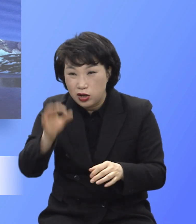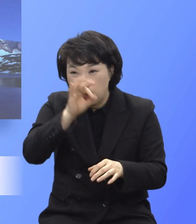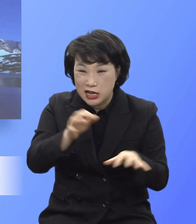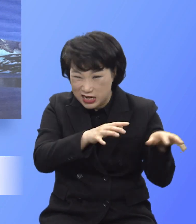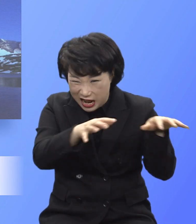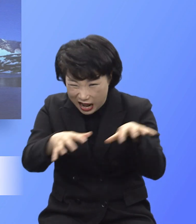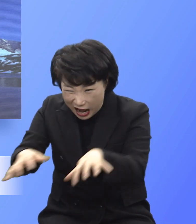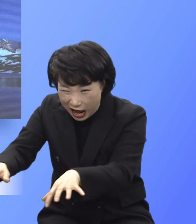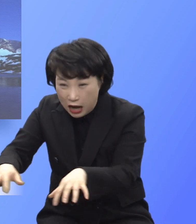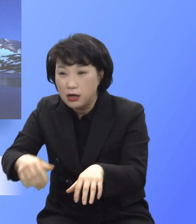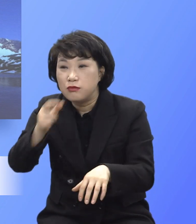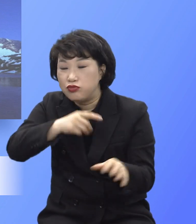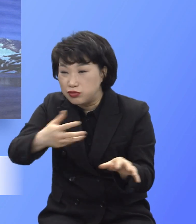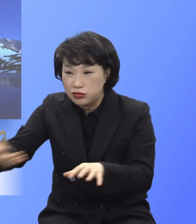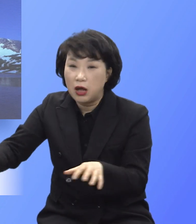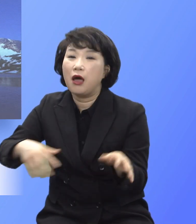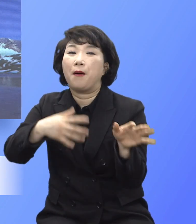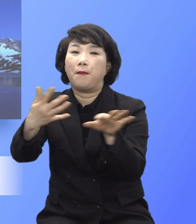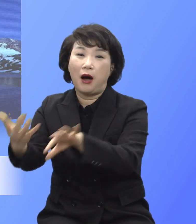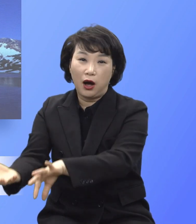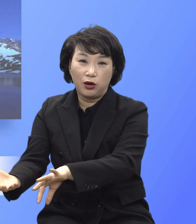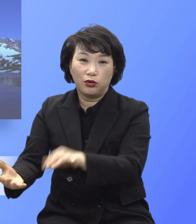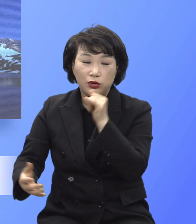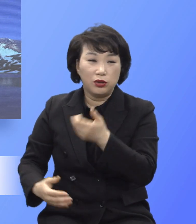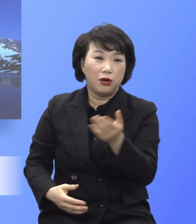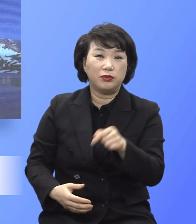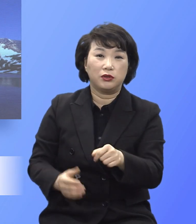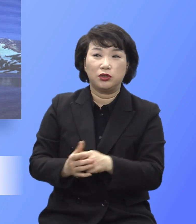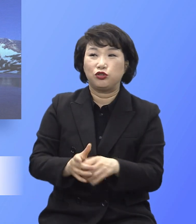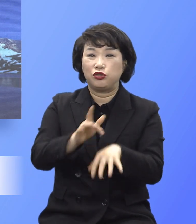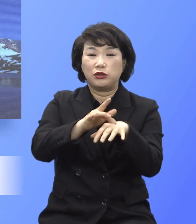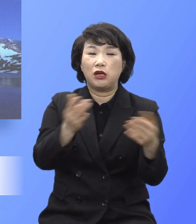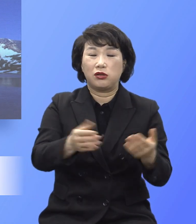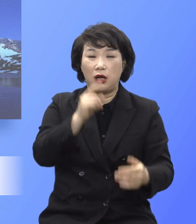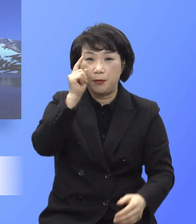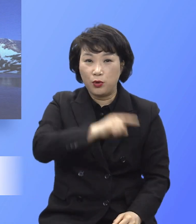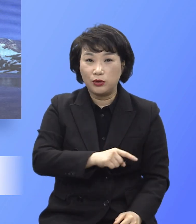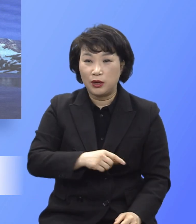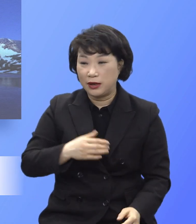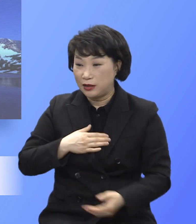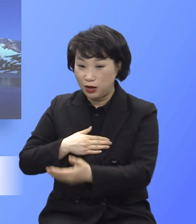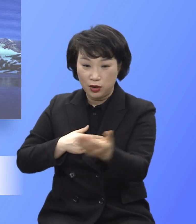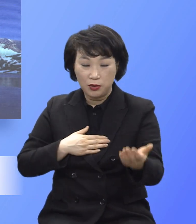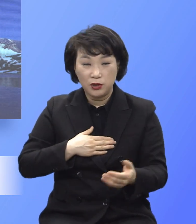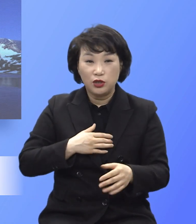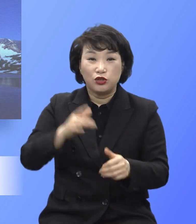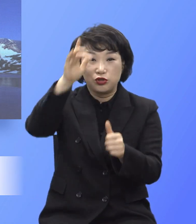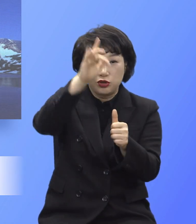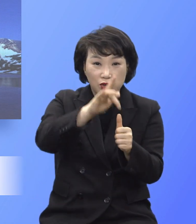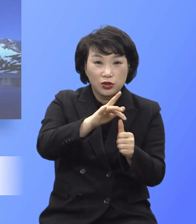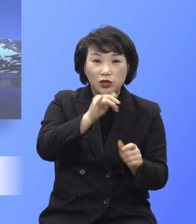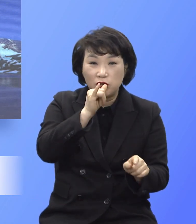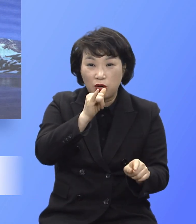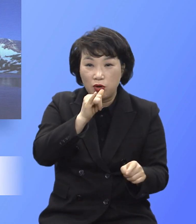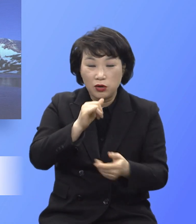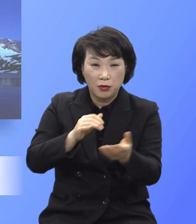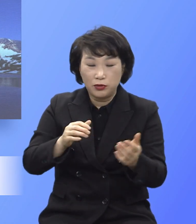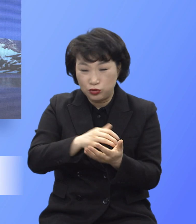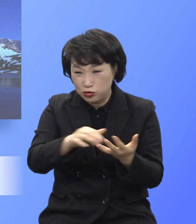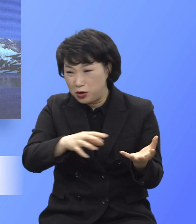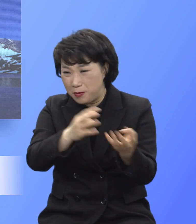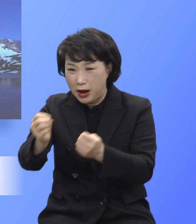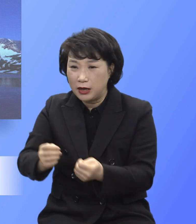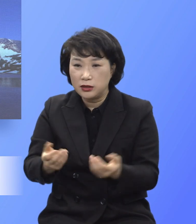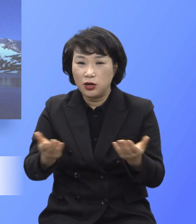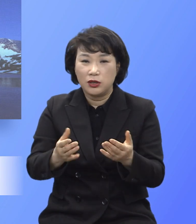귀신 역사가 이런 못된 놈. 여러분들은 귀신 역사가 이렇게 들리는 사람도 있고 별의별